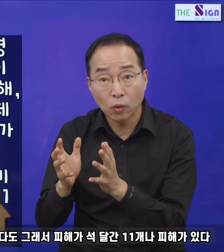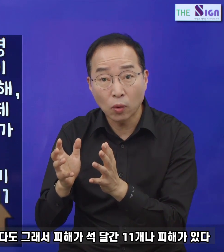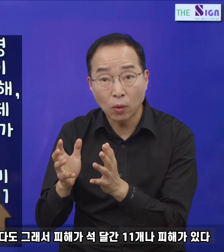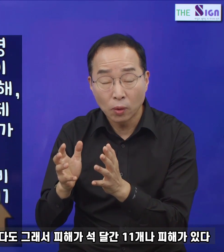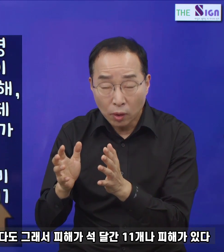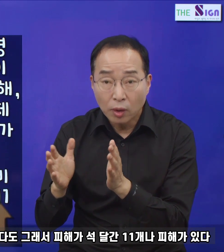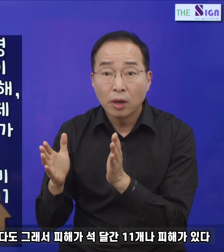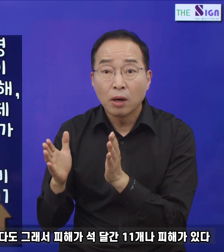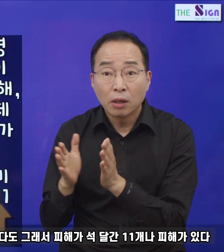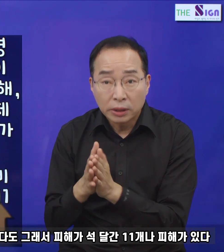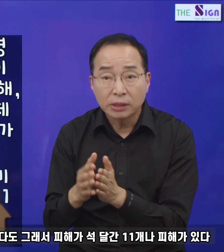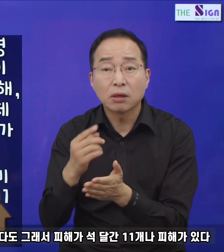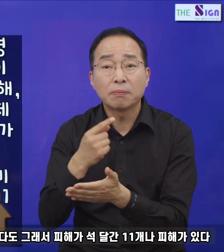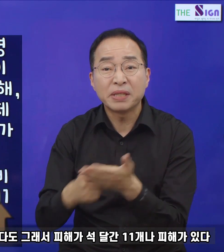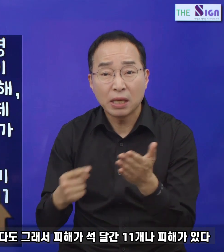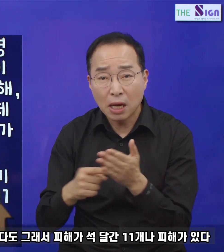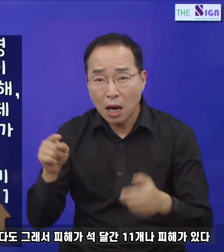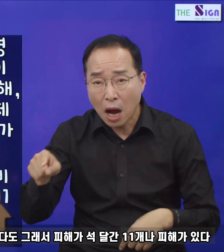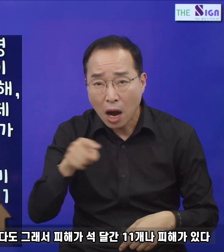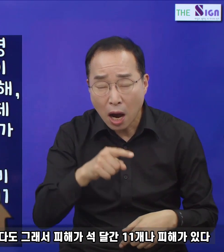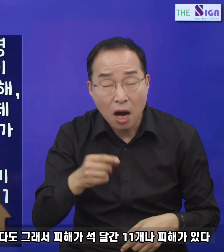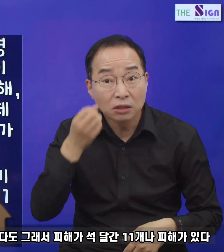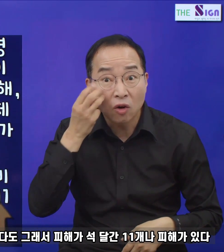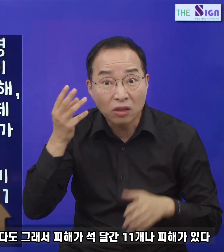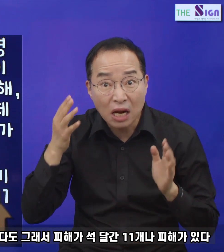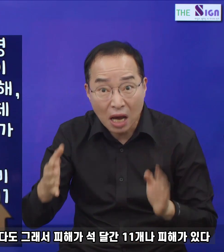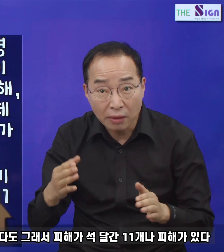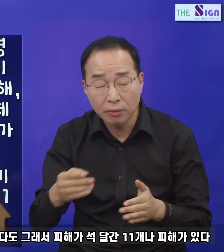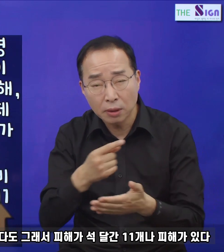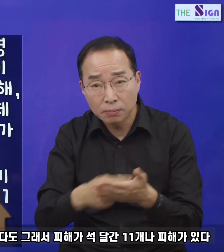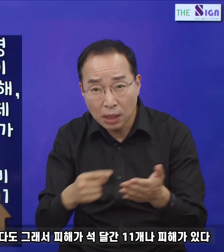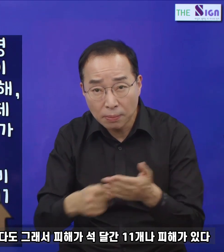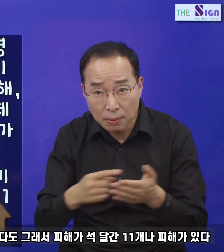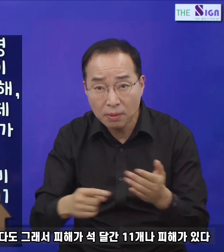그것보다도 그래서 피해가 석 달간 피해